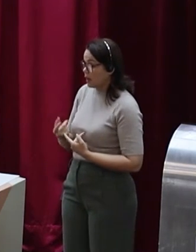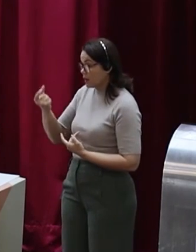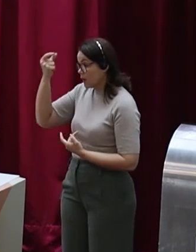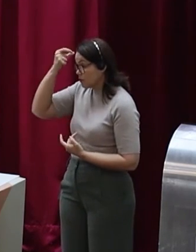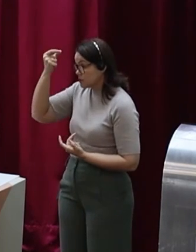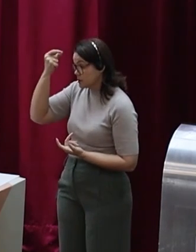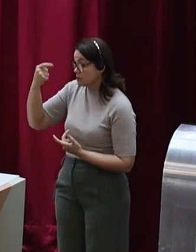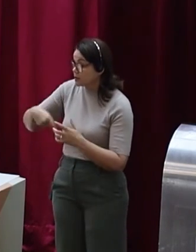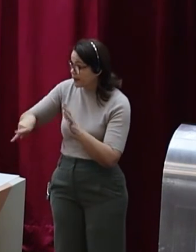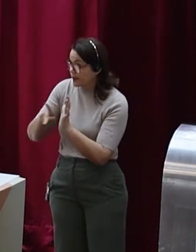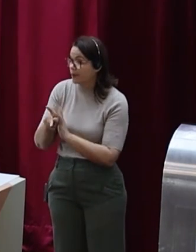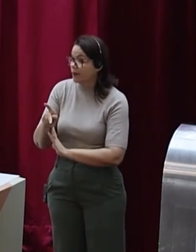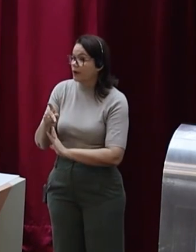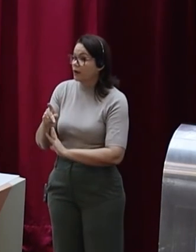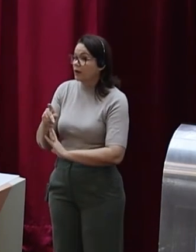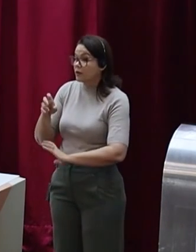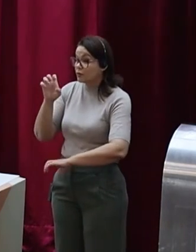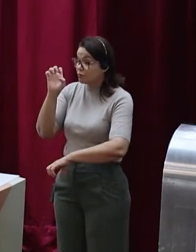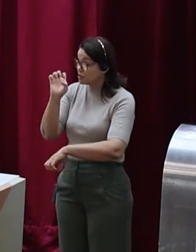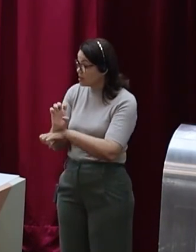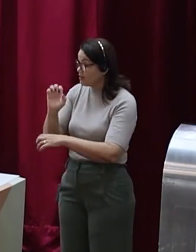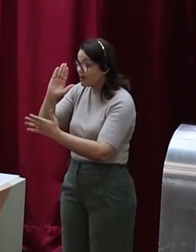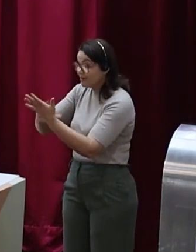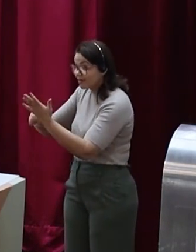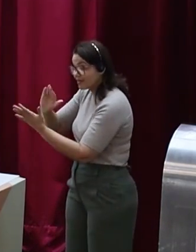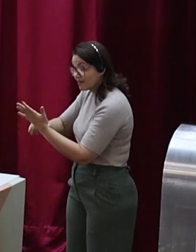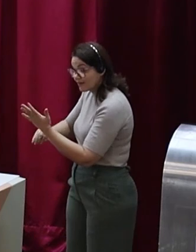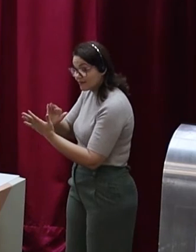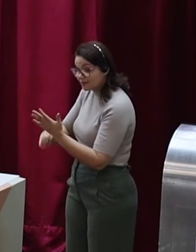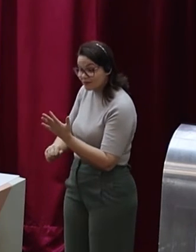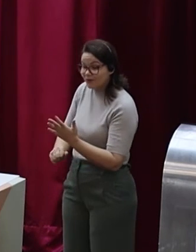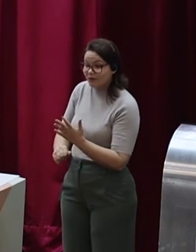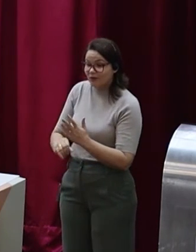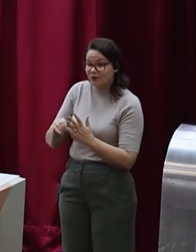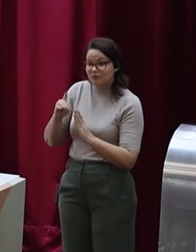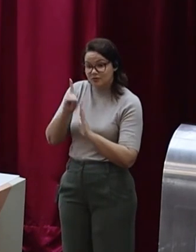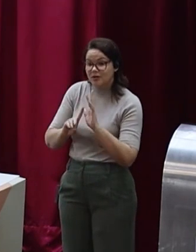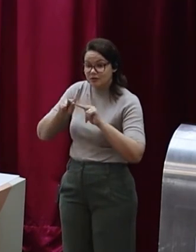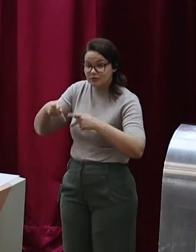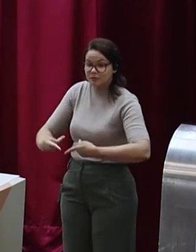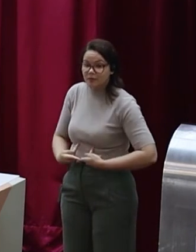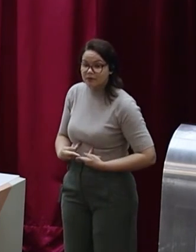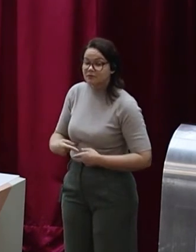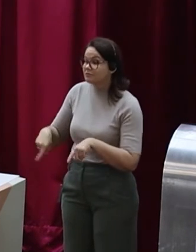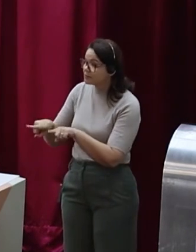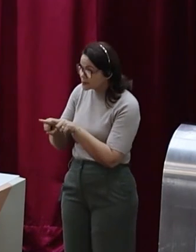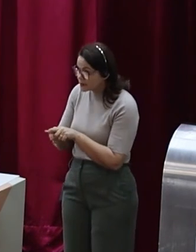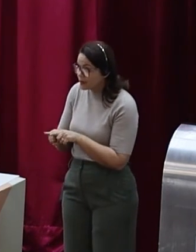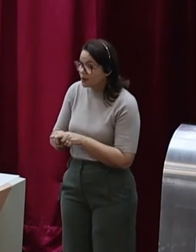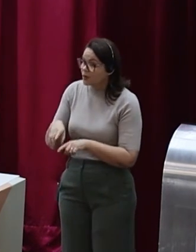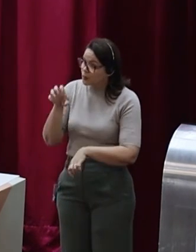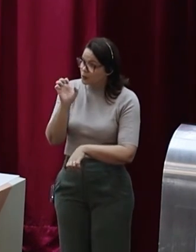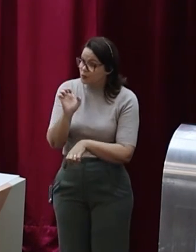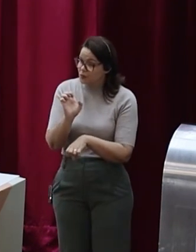é o violador dos direitos humanos e, ao mesmo tempo, o Estado, ele é talvez o caminho mais produtivo para